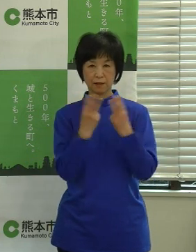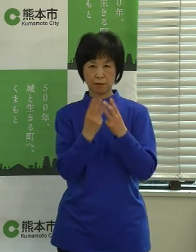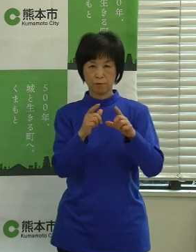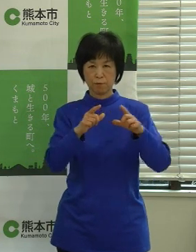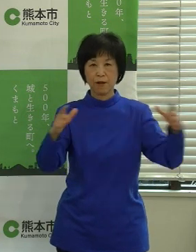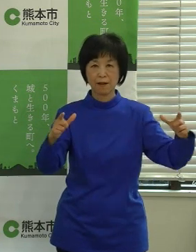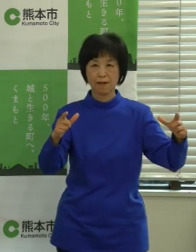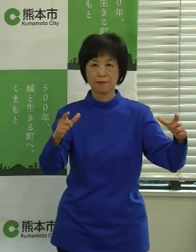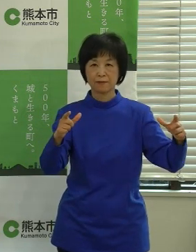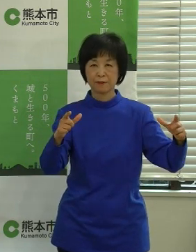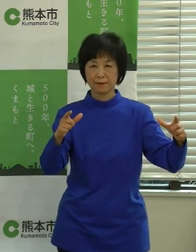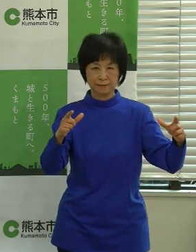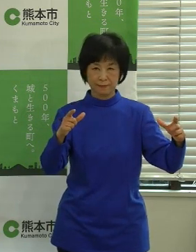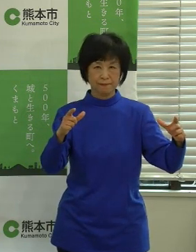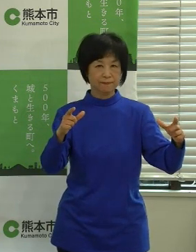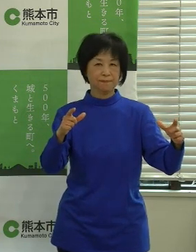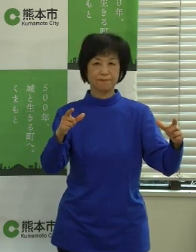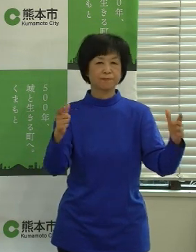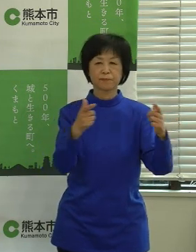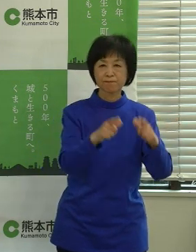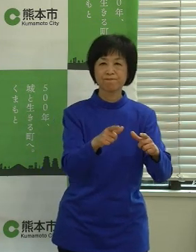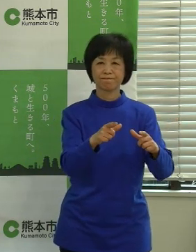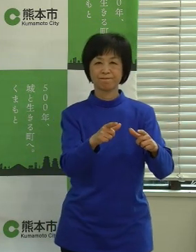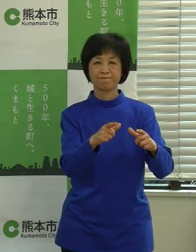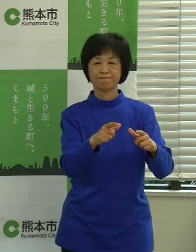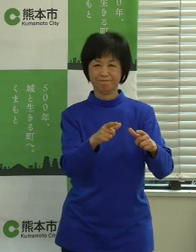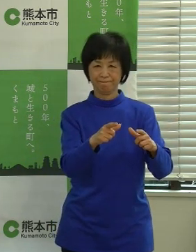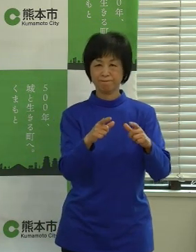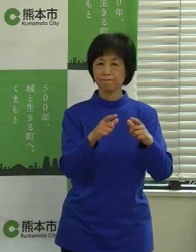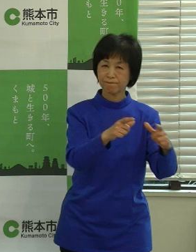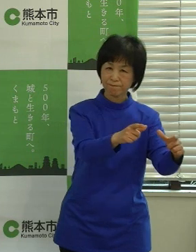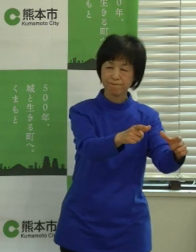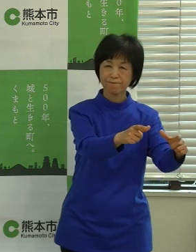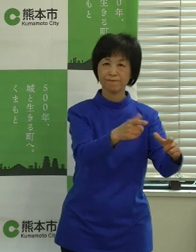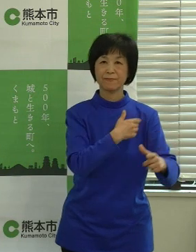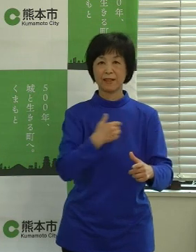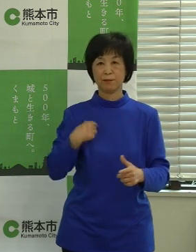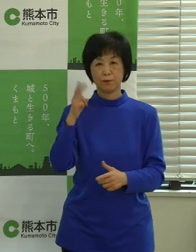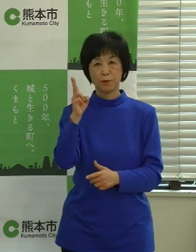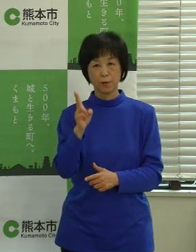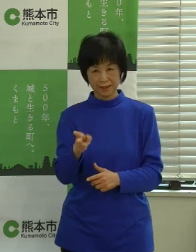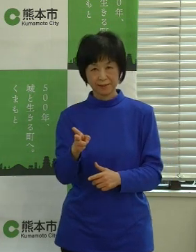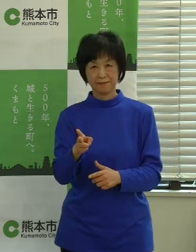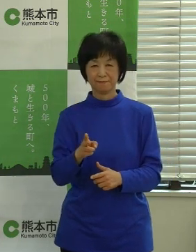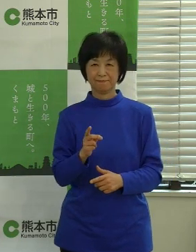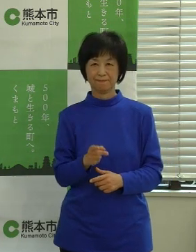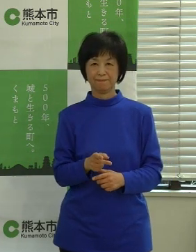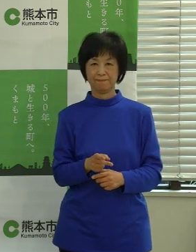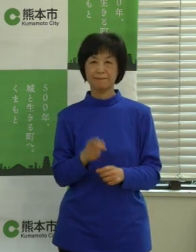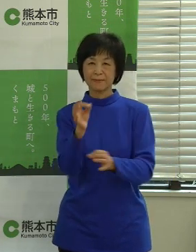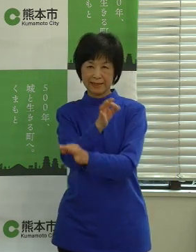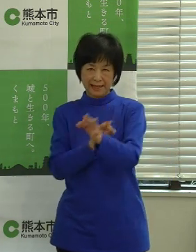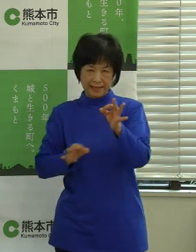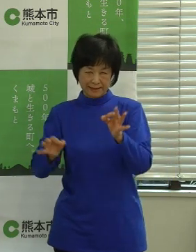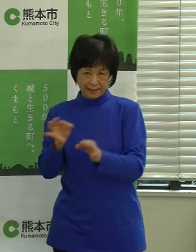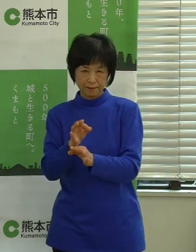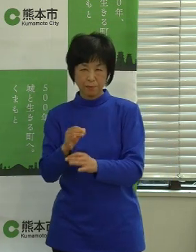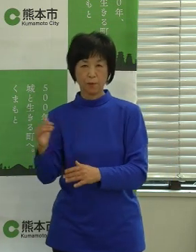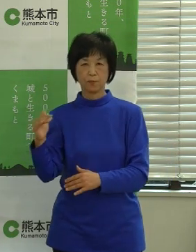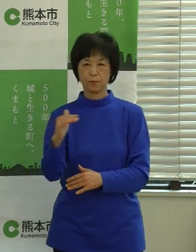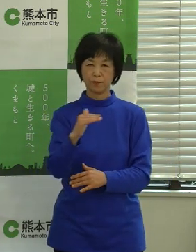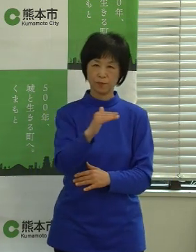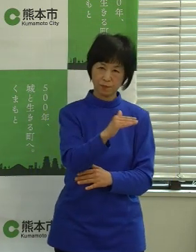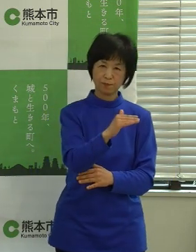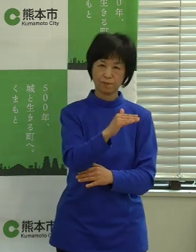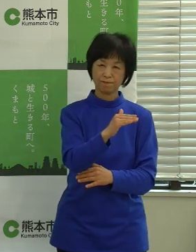ように努めていきたい、まあ、そのことによって経済も安定的にこの社会もですね、発